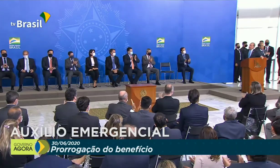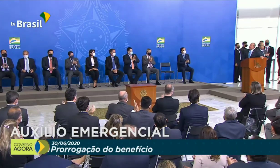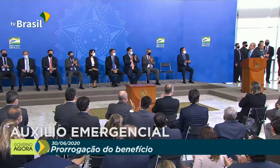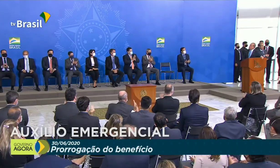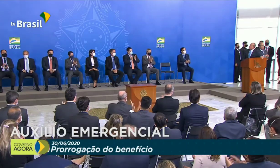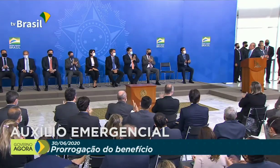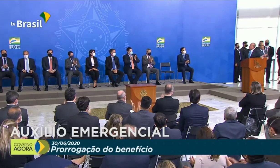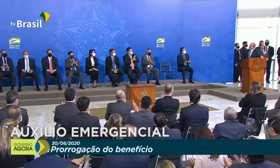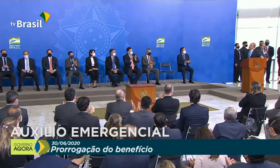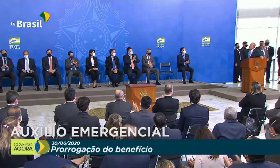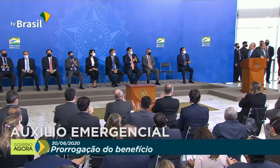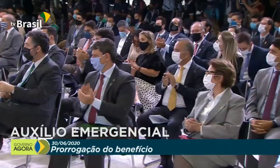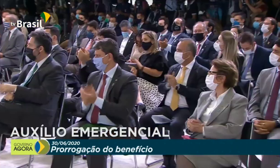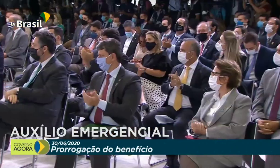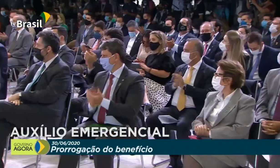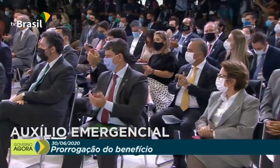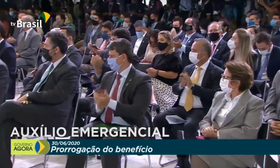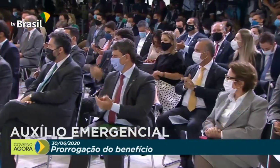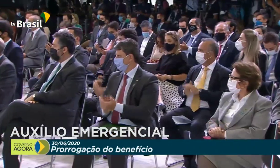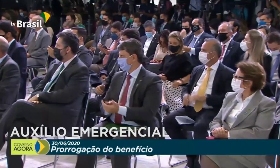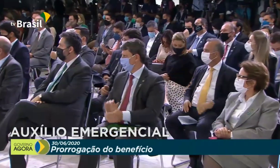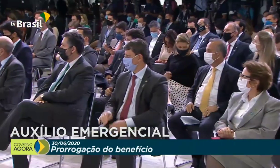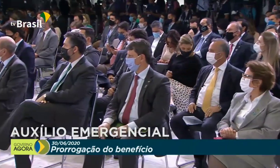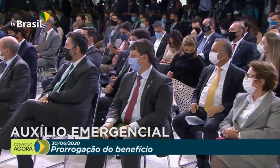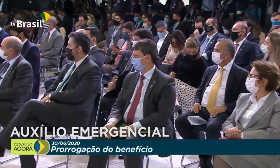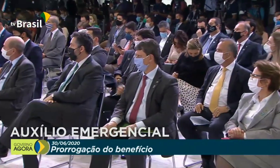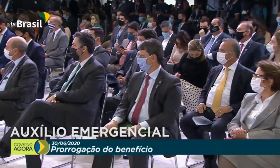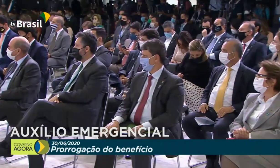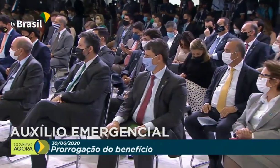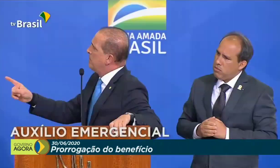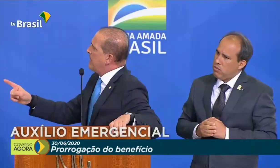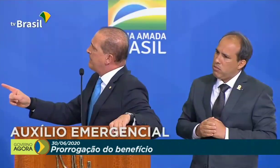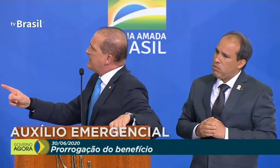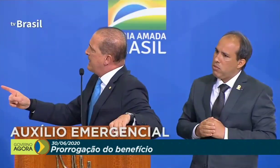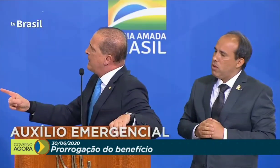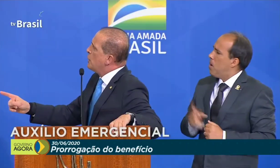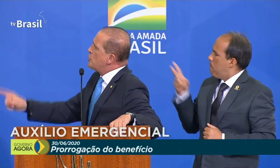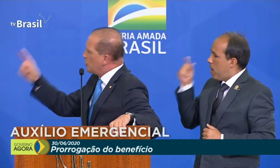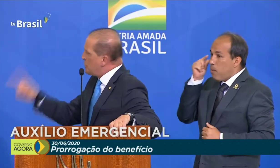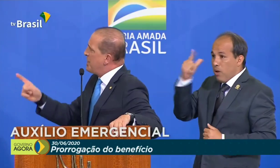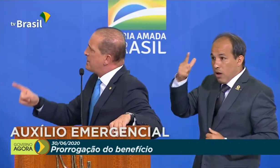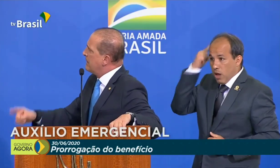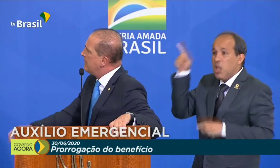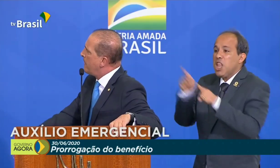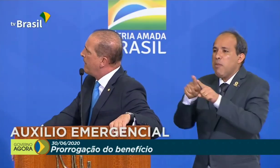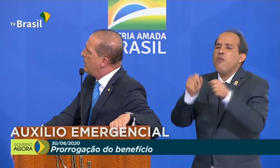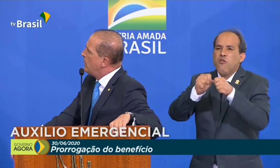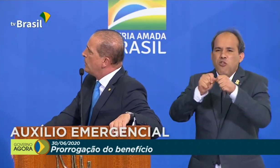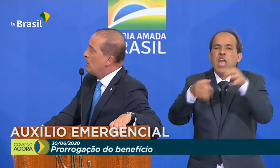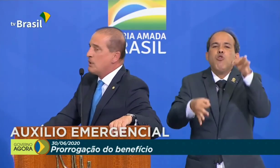o presidente Bolsonaro, ministro Paulo Guedes, como o senhor, para fazer